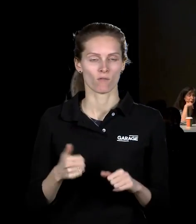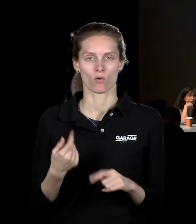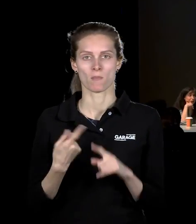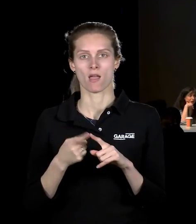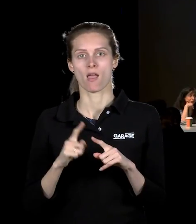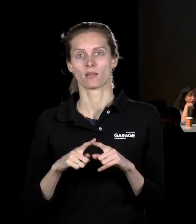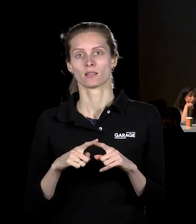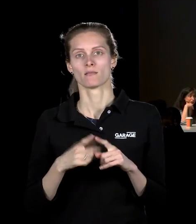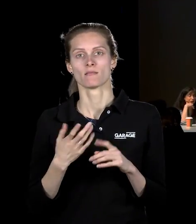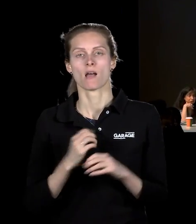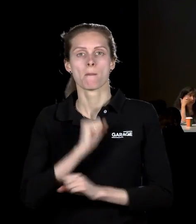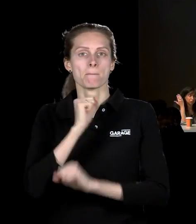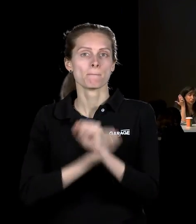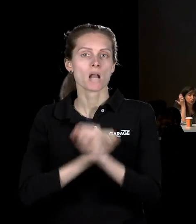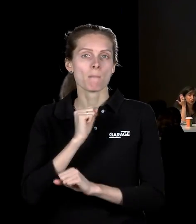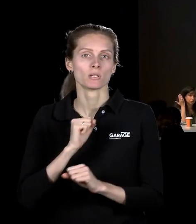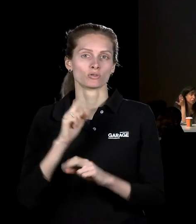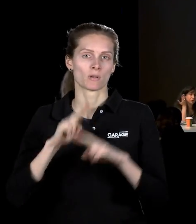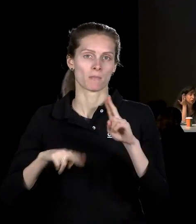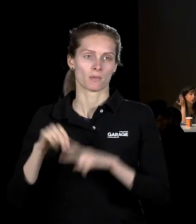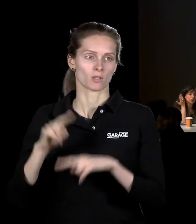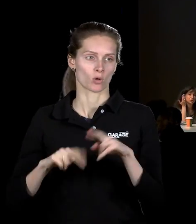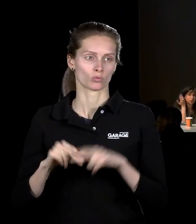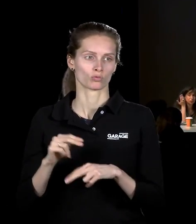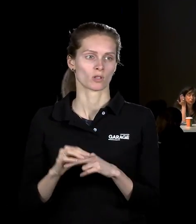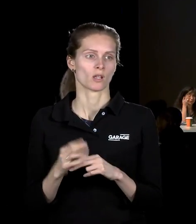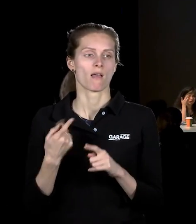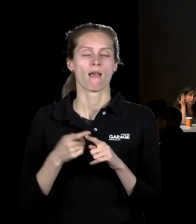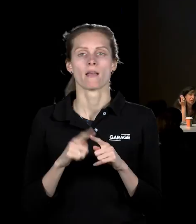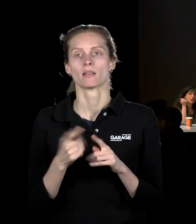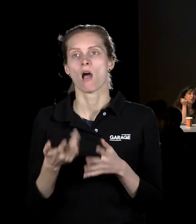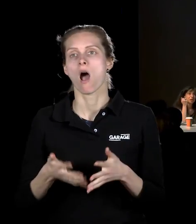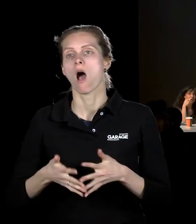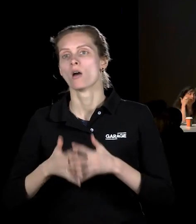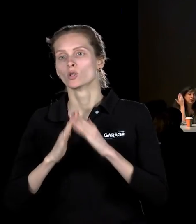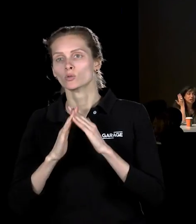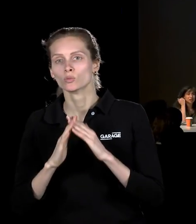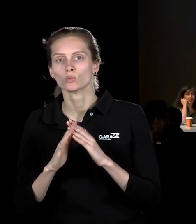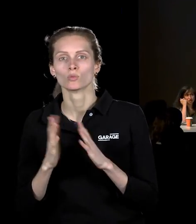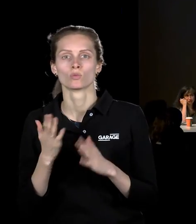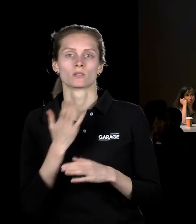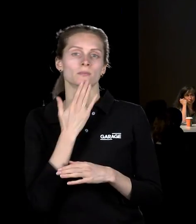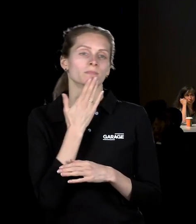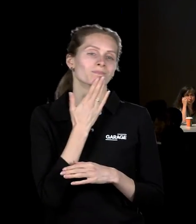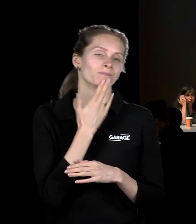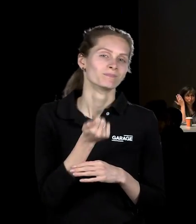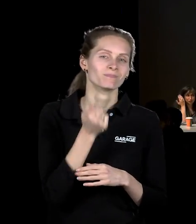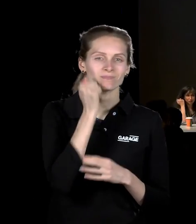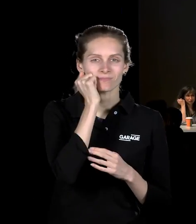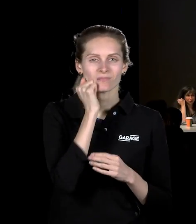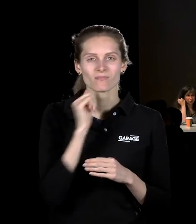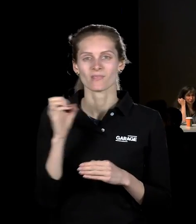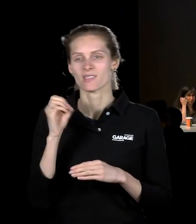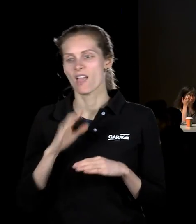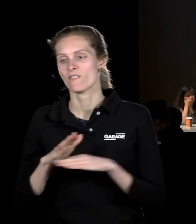промышленное сооружение. Они снимают здесь, как это с точки зрения, опять-таки, что это не архитектура, не такая умилительная старая Европа, не домик